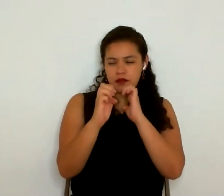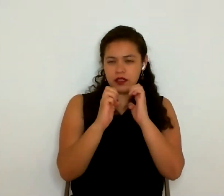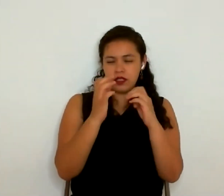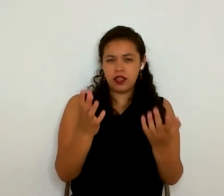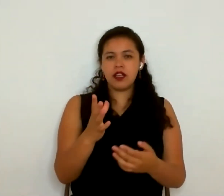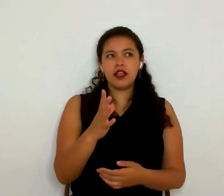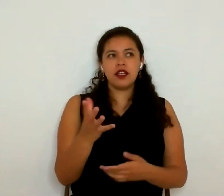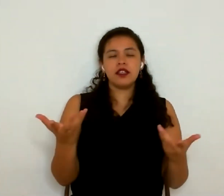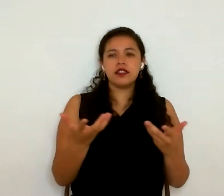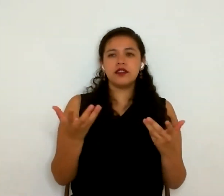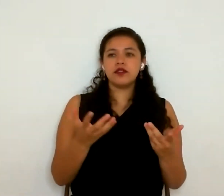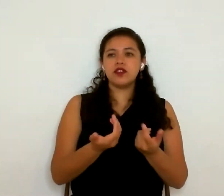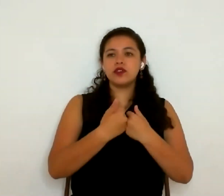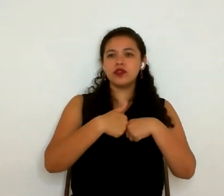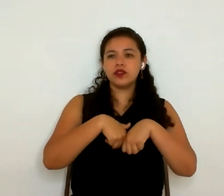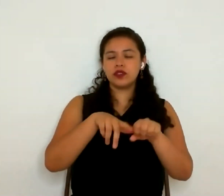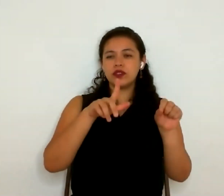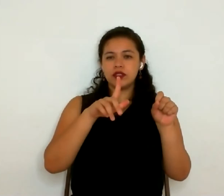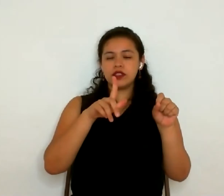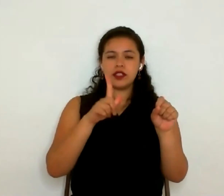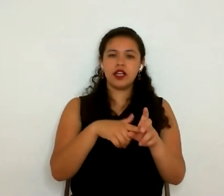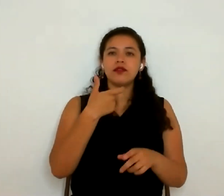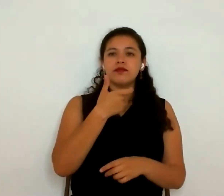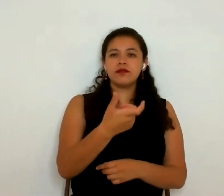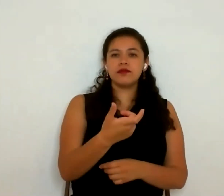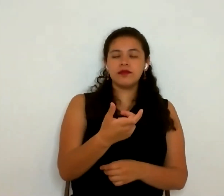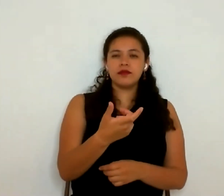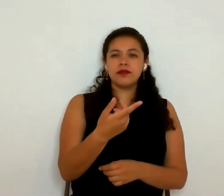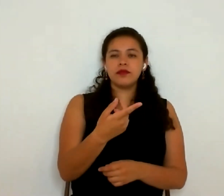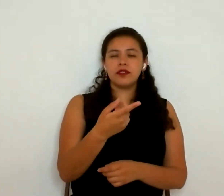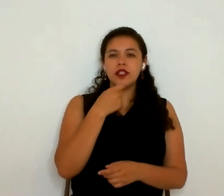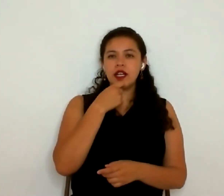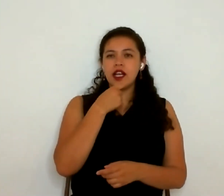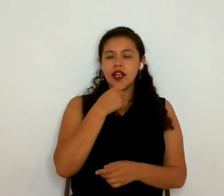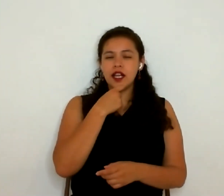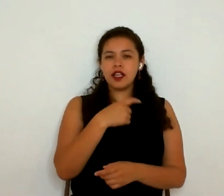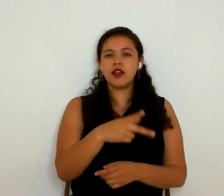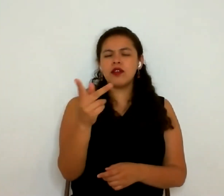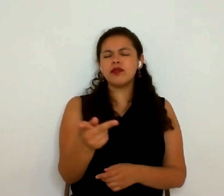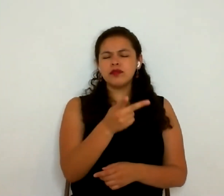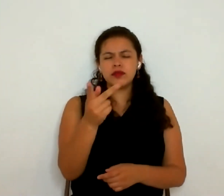estudio socioeconómico donde se le pregunta al niño de su antecedente